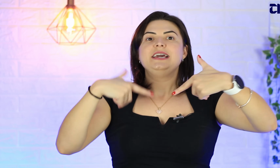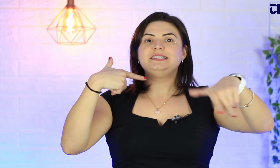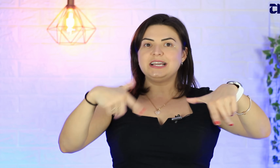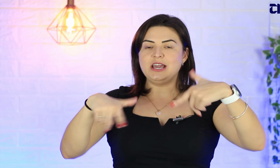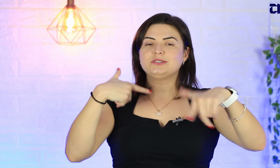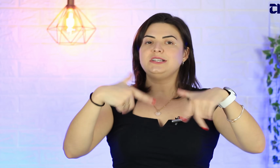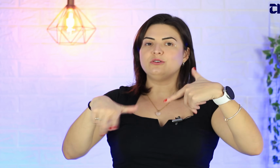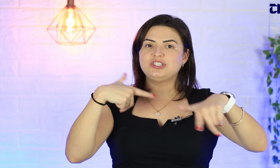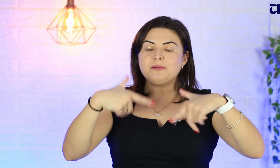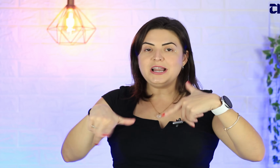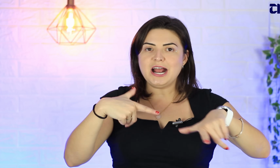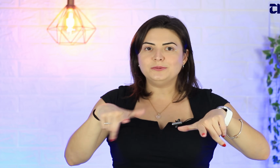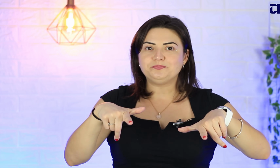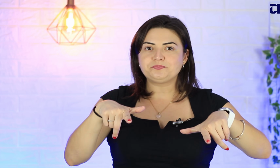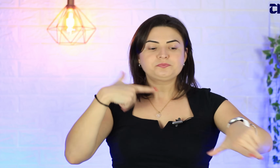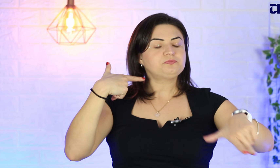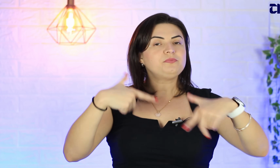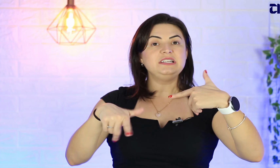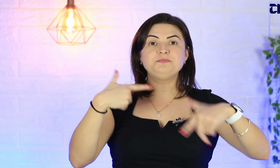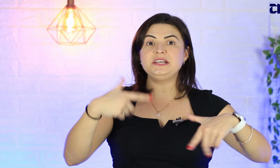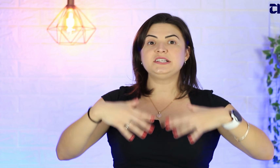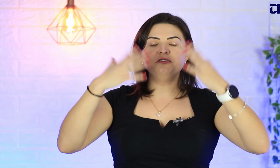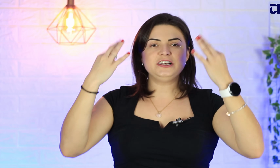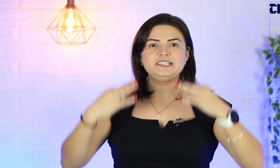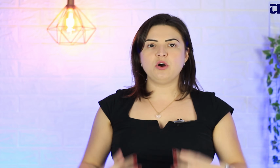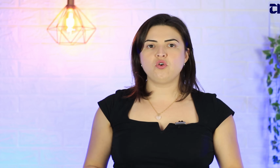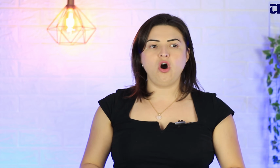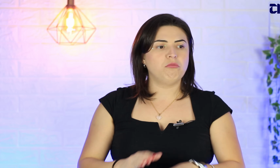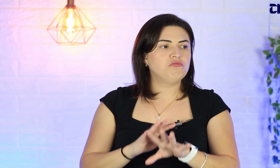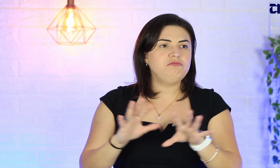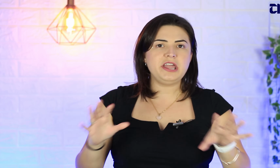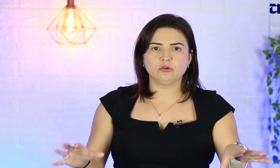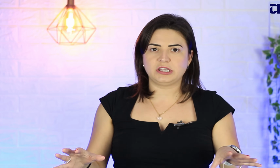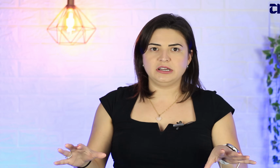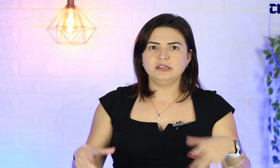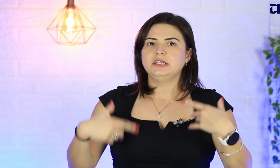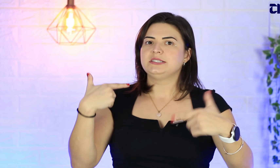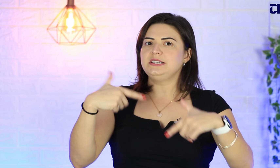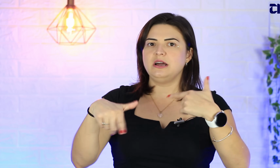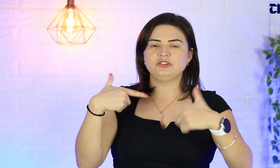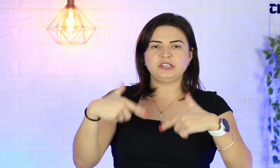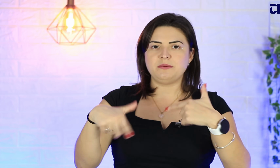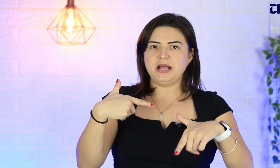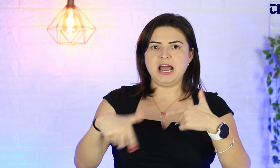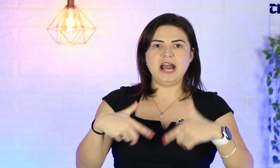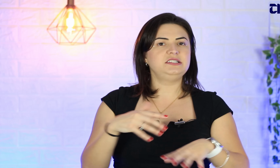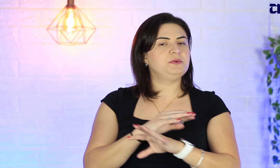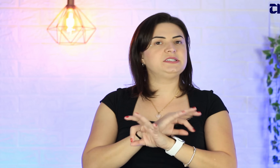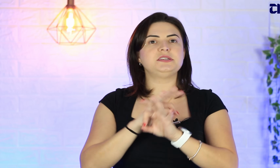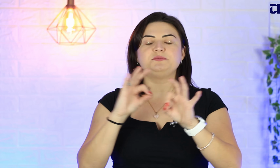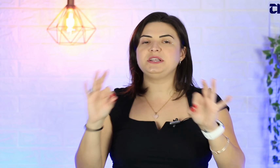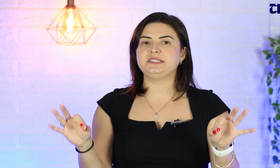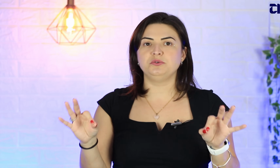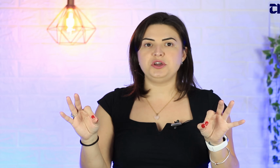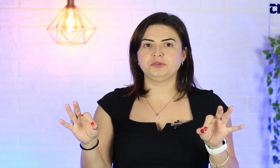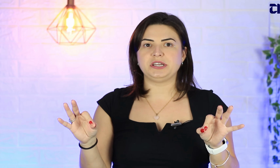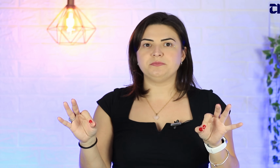Esse aqui é o sinal de trabalhar. Expressão facial como? Neutra. Sinal de trabalhar. Expressão neutra.